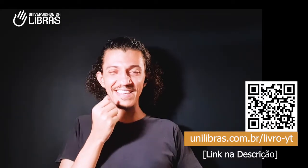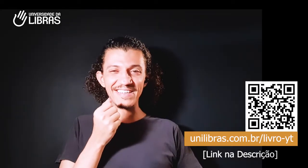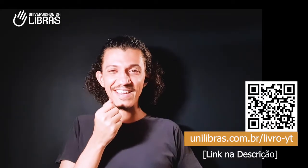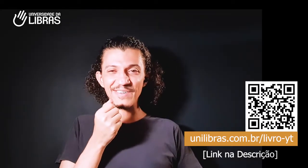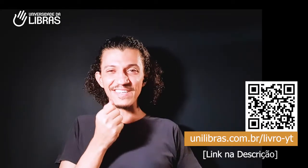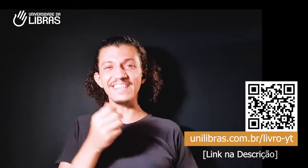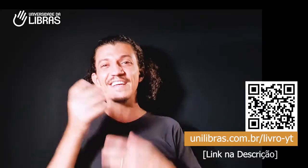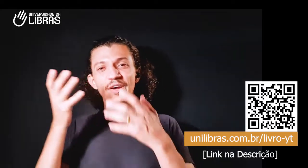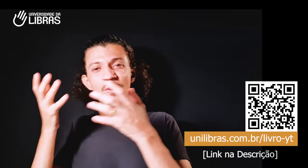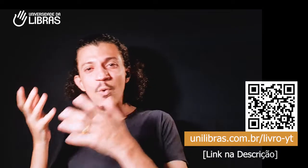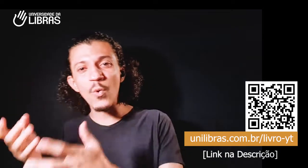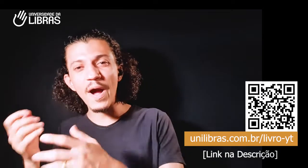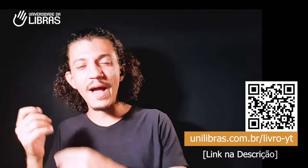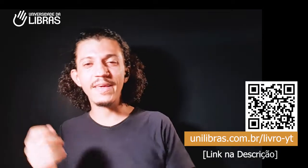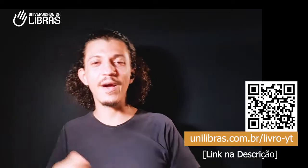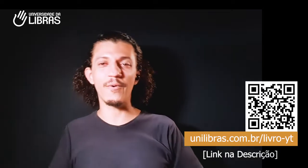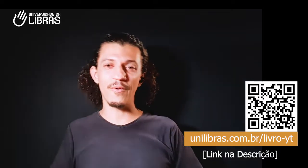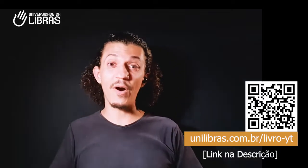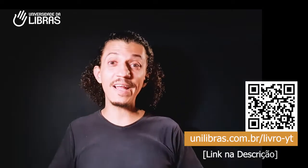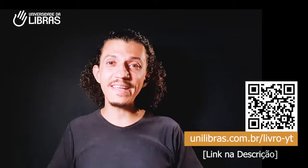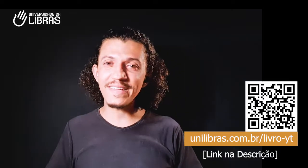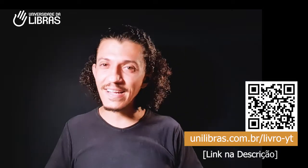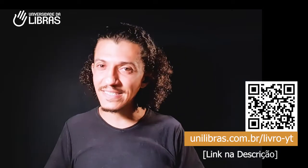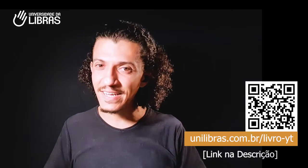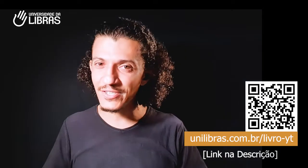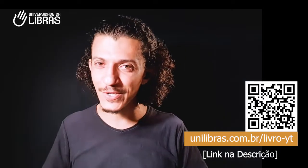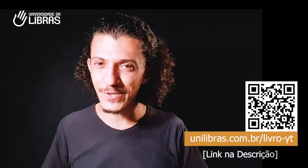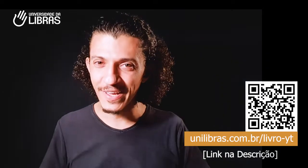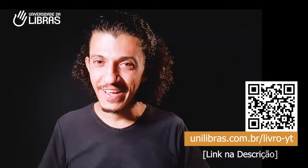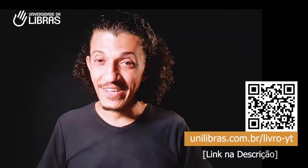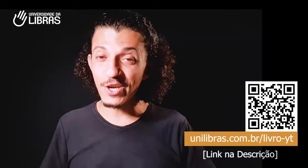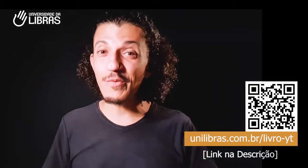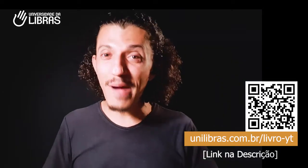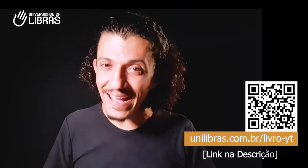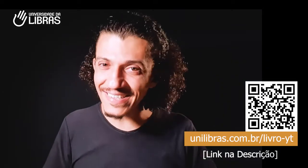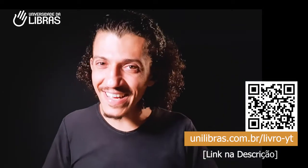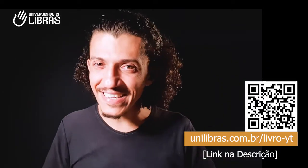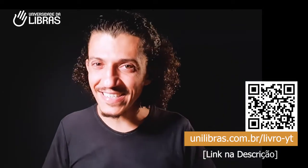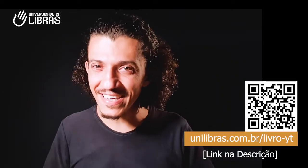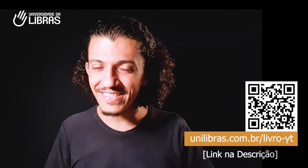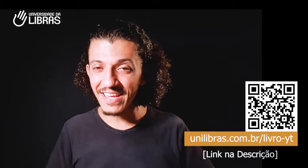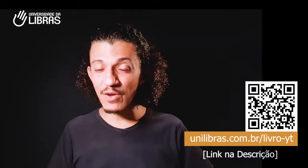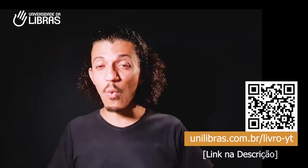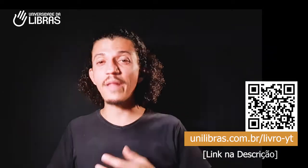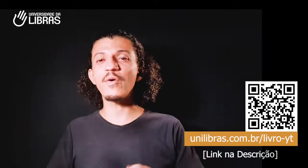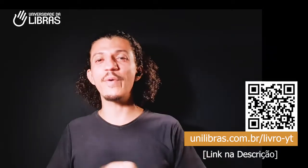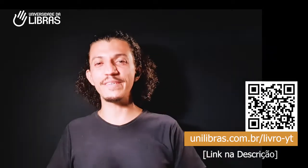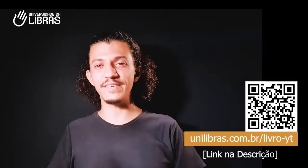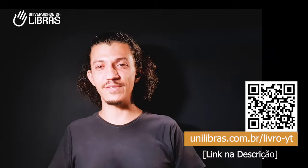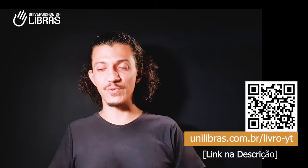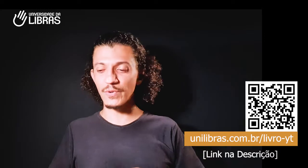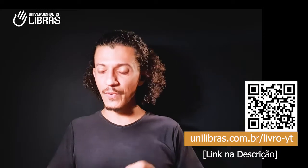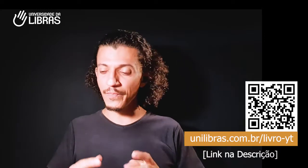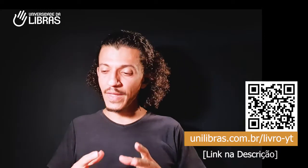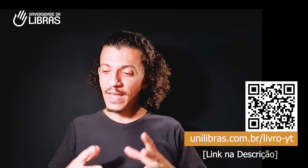acip do aniversário com a Raquel olha que interessantes todo mais interessante que quando eu conheci ele